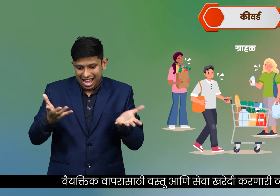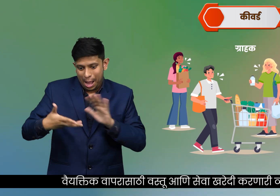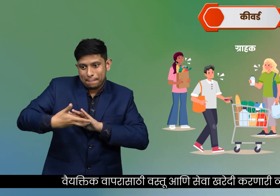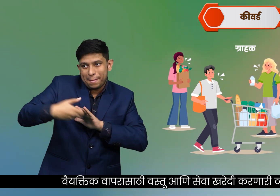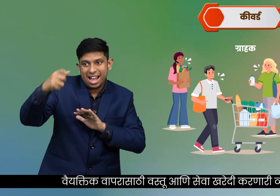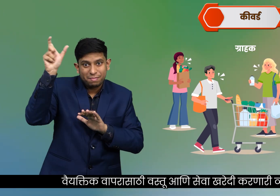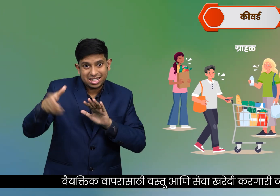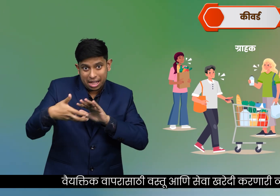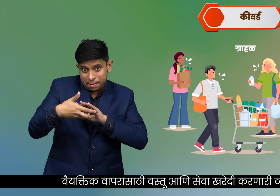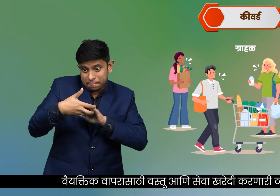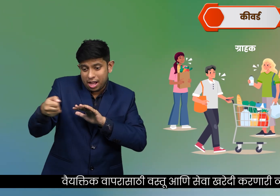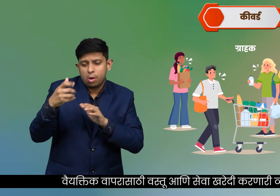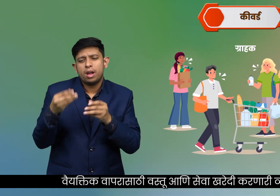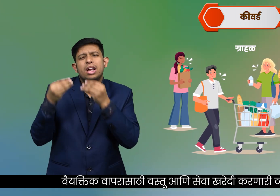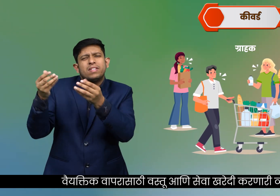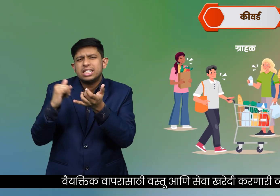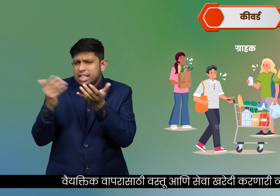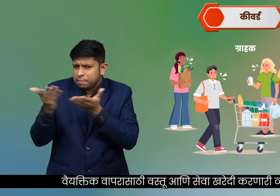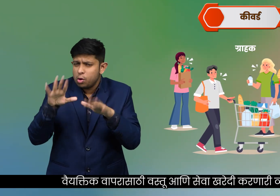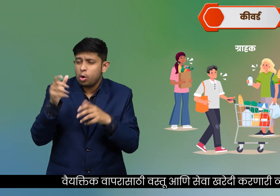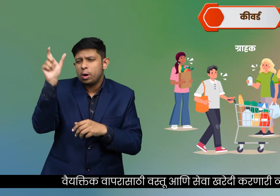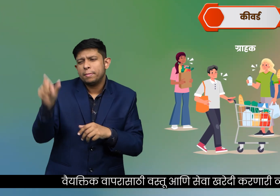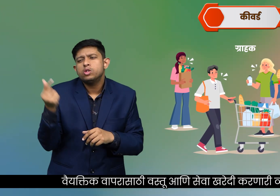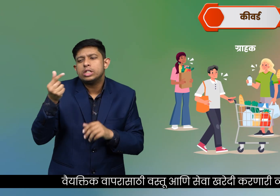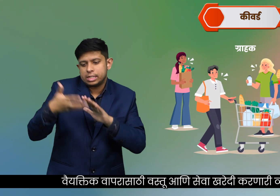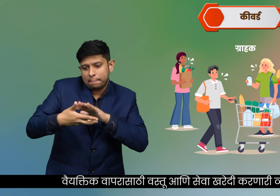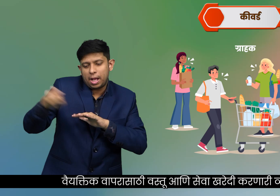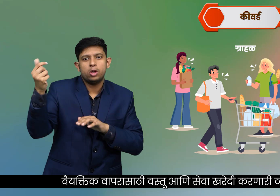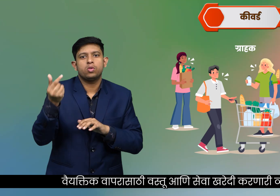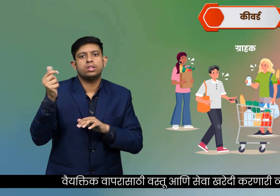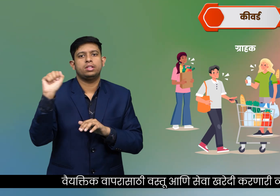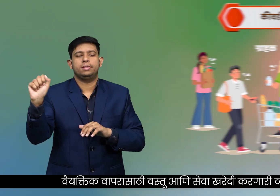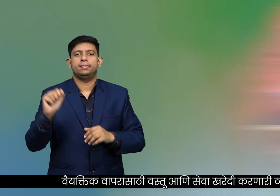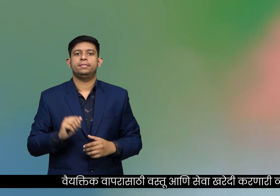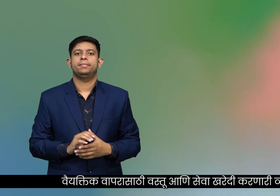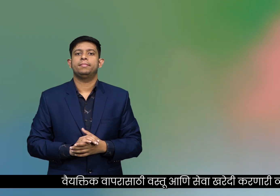वैयक्तिक वापरासाठी वस्तू आणि सेवा खरेदी करणारी व्यक्ती.